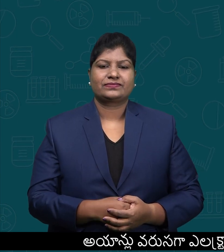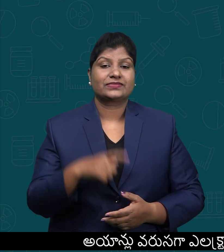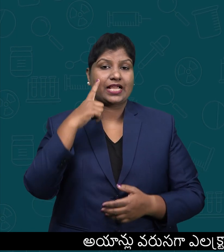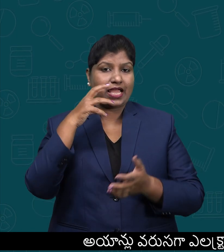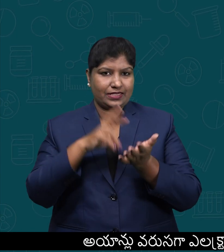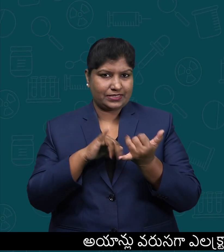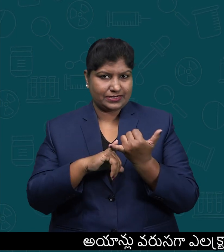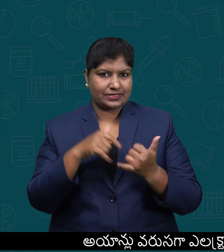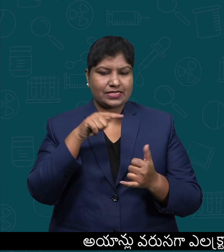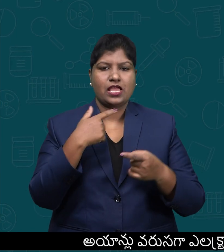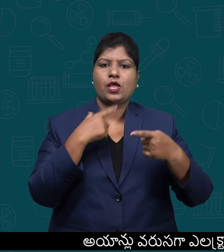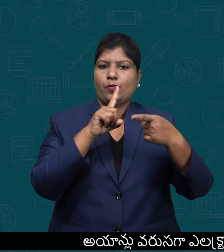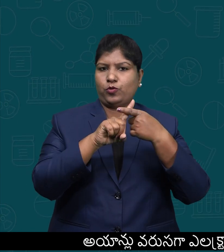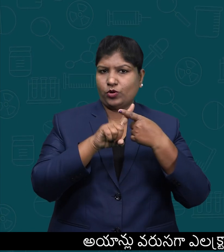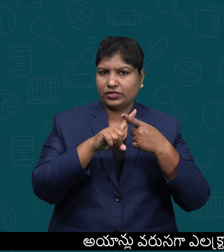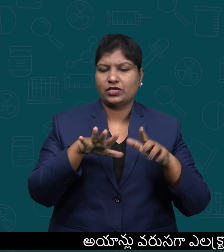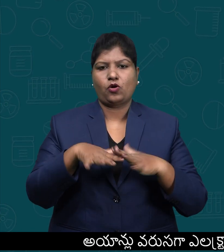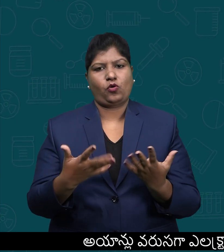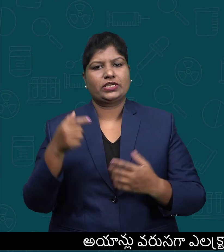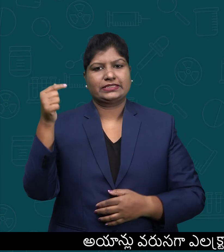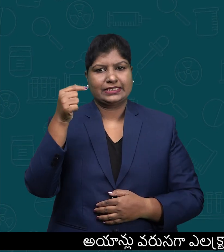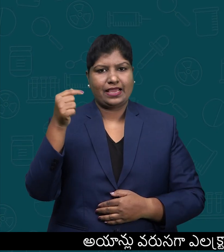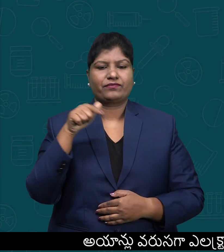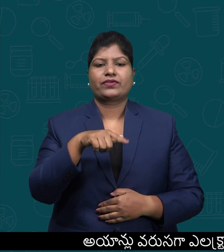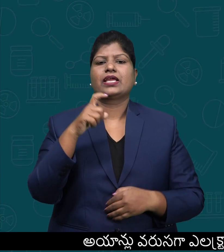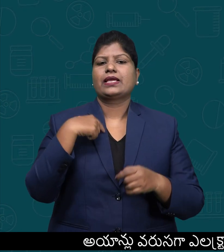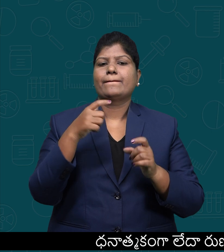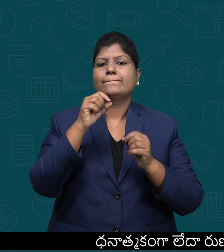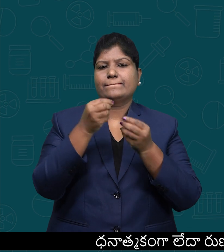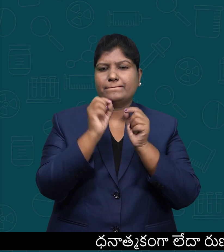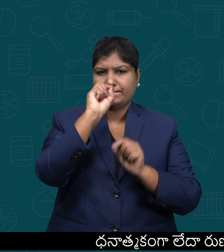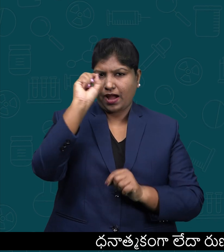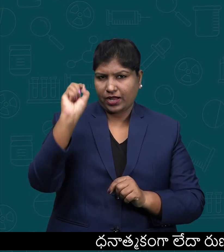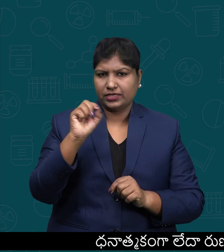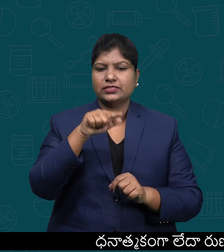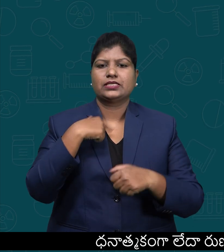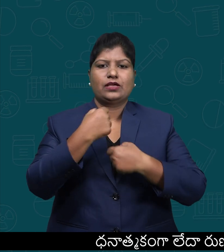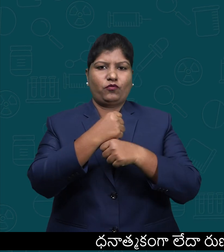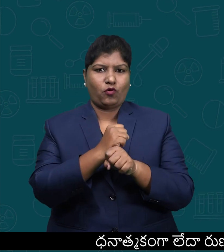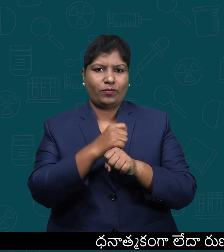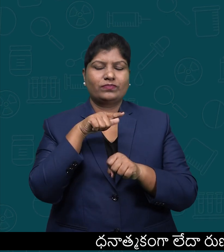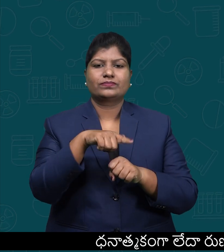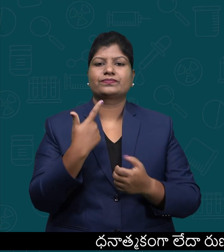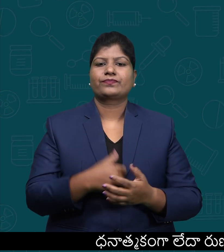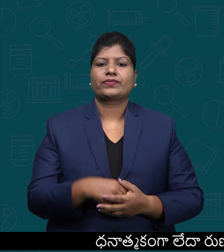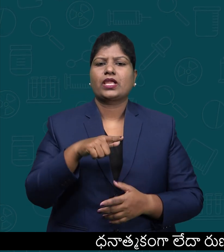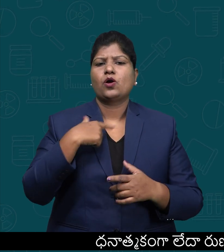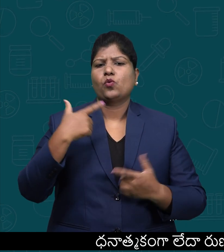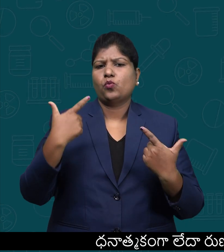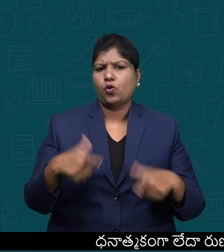అయాన్లు వరుసగా ఎలక్ట్రాన్ల నష్టం లేదా లాభం ద్వారా ఏర్పడిన ధనాత్మకంగా లేదా రుణాత్మకంగా ఛార్జ్ చేయబడిన కణాలు.